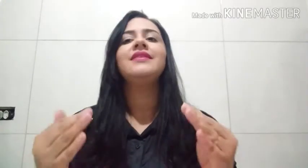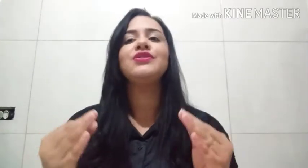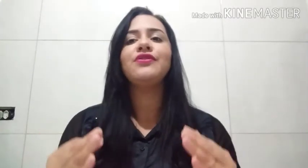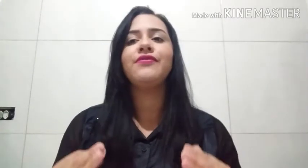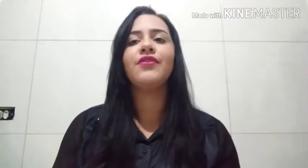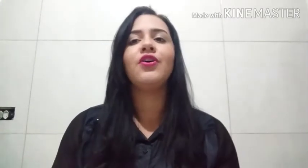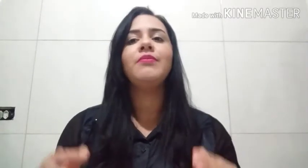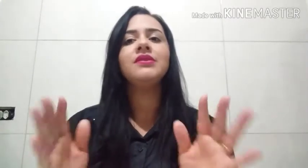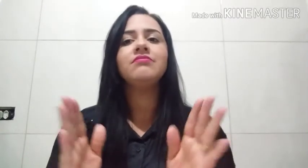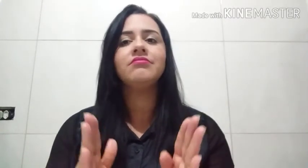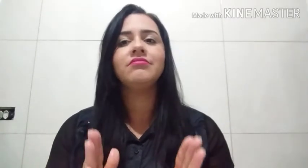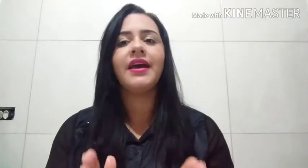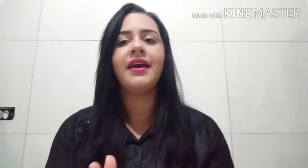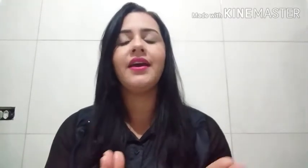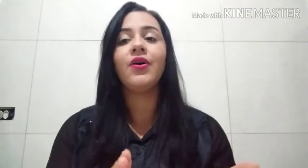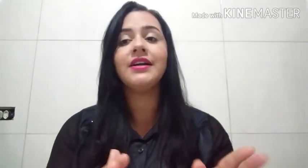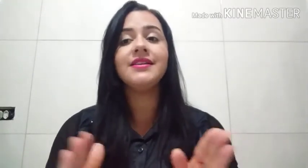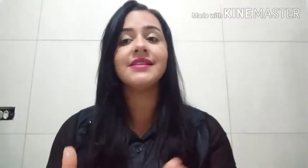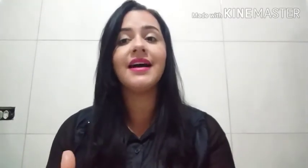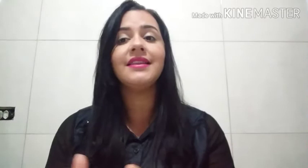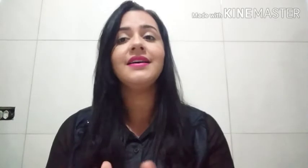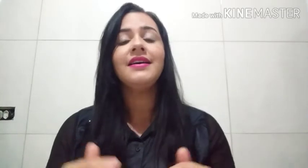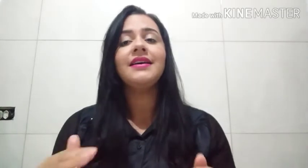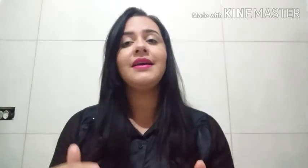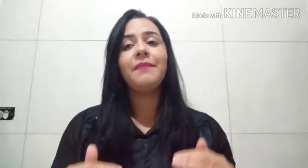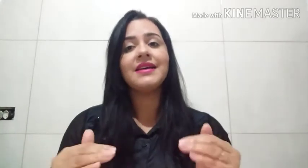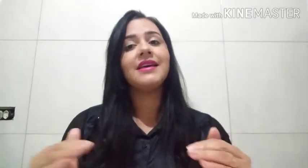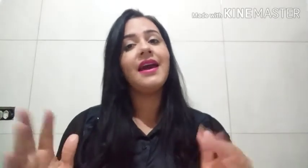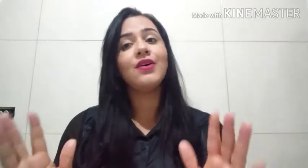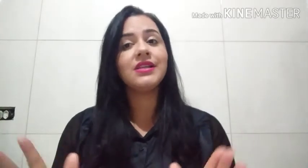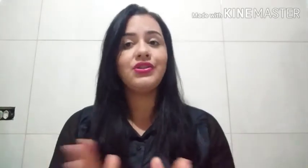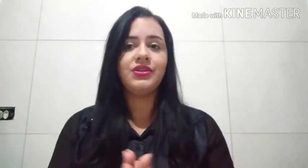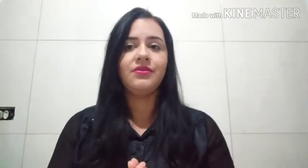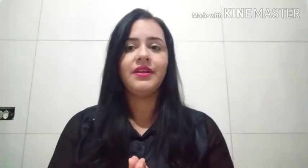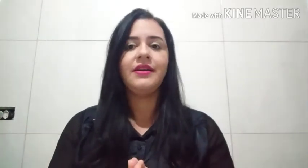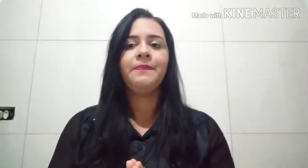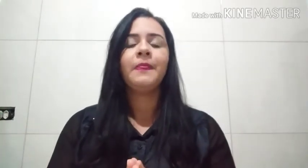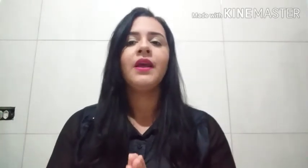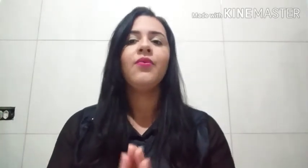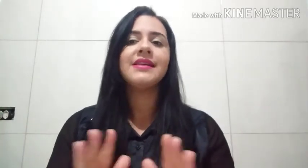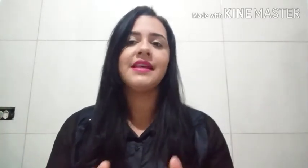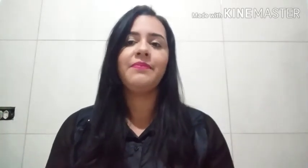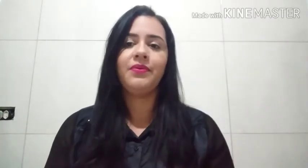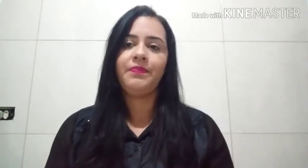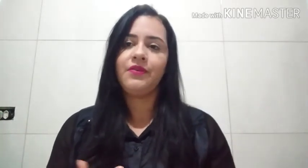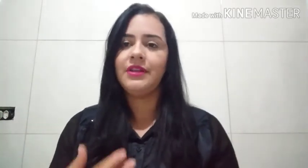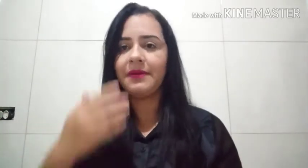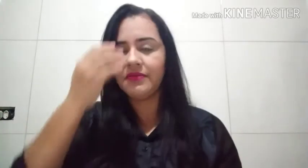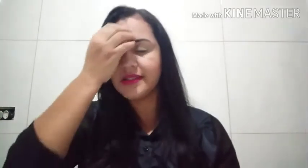de forma organizada e passe real sentido, né? Um exemplo que eu vou dar para